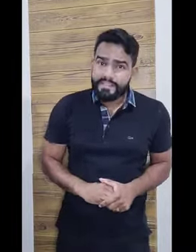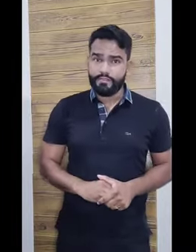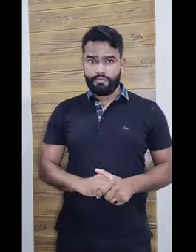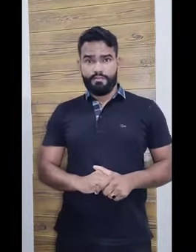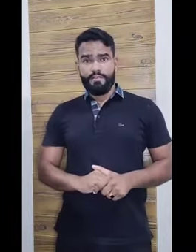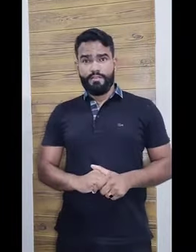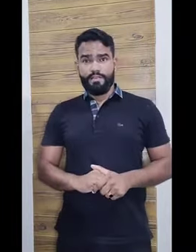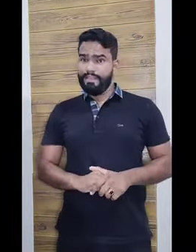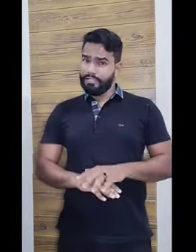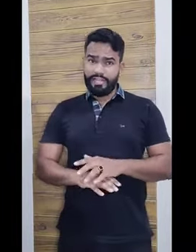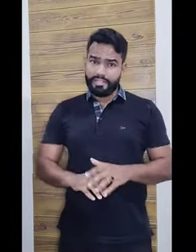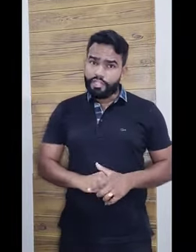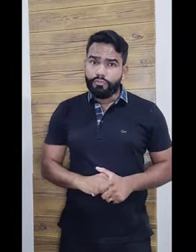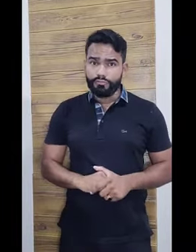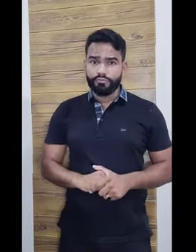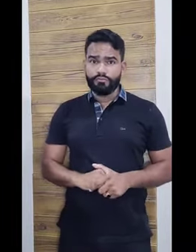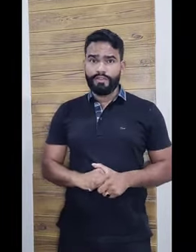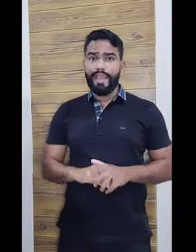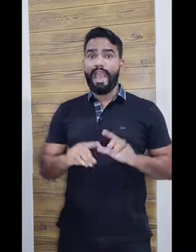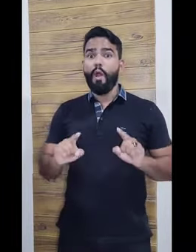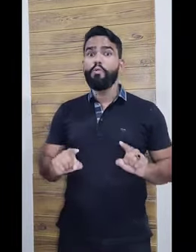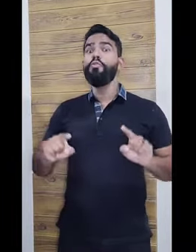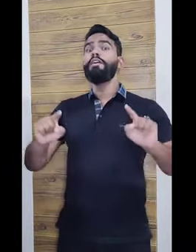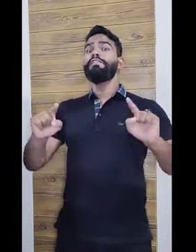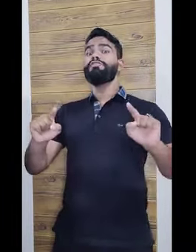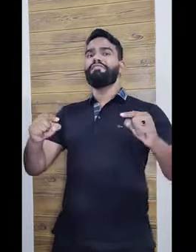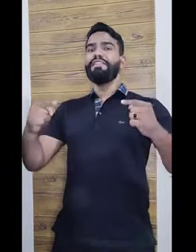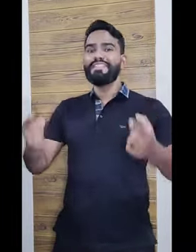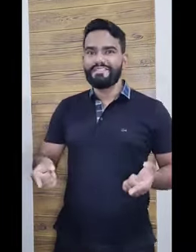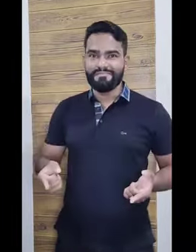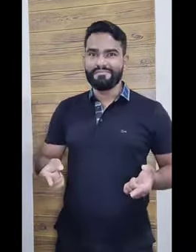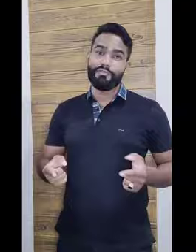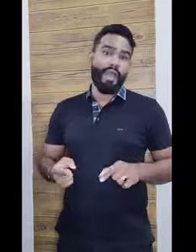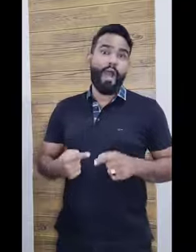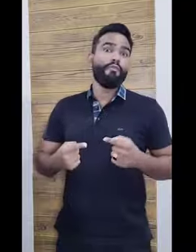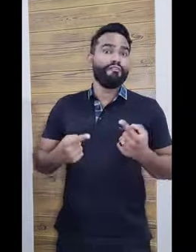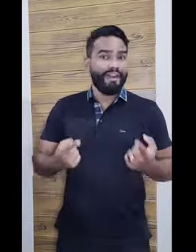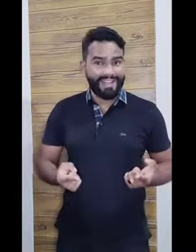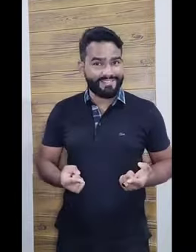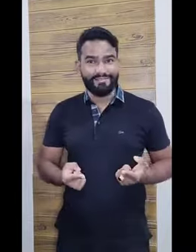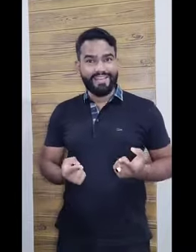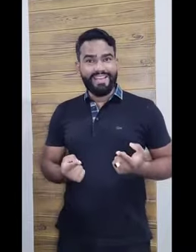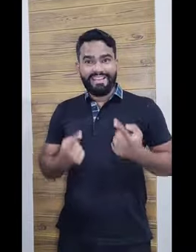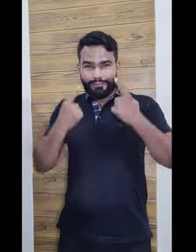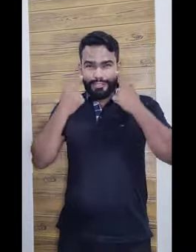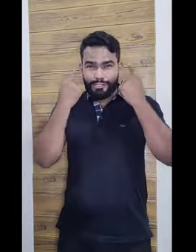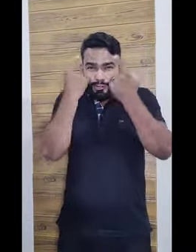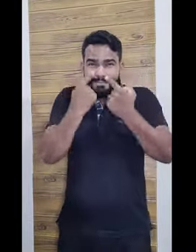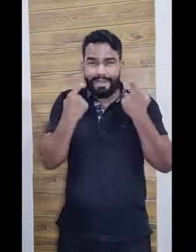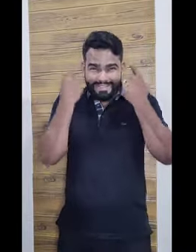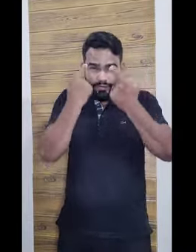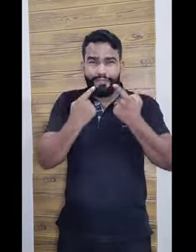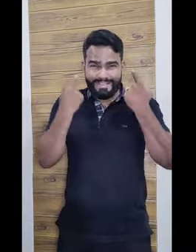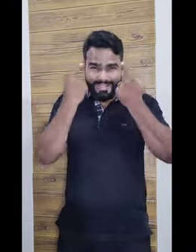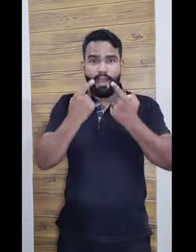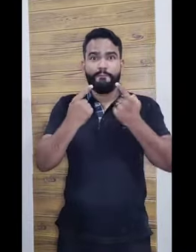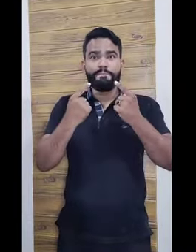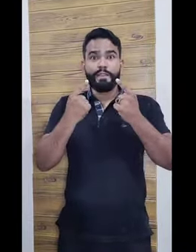difícil, ele já diz tudo. É algo difícil, não é algo fácil. Então a sua expressão facial, o